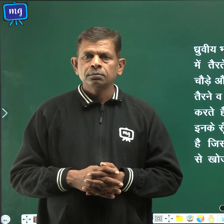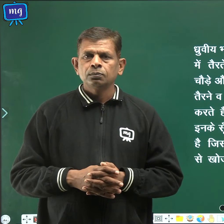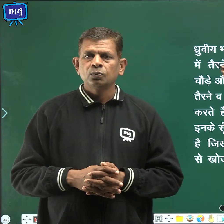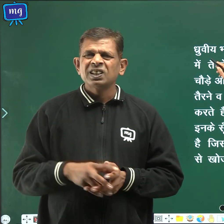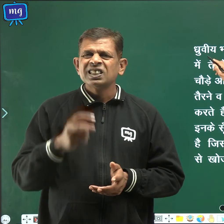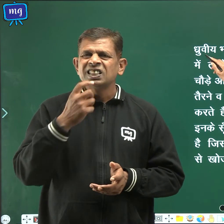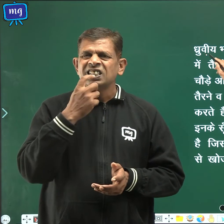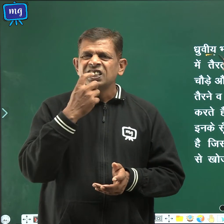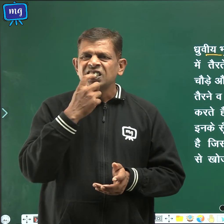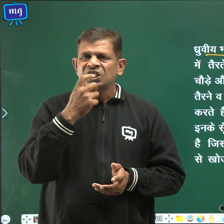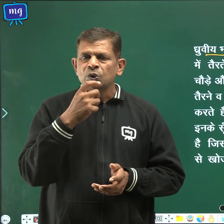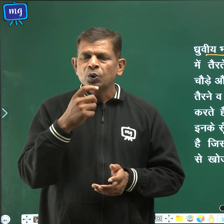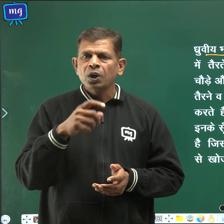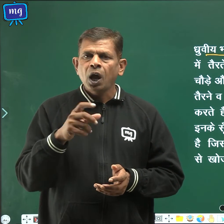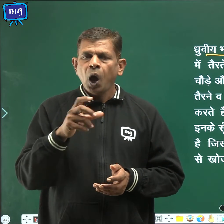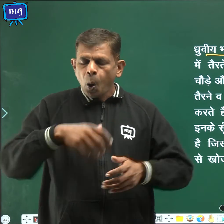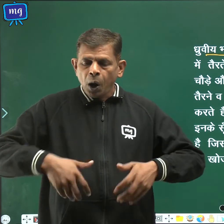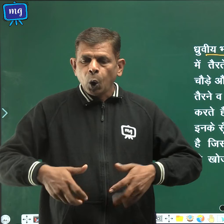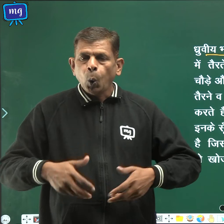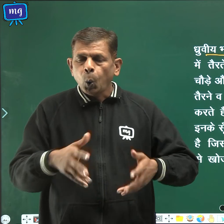ध्रुवीय भालू